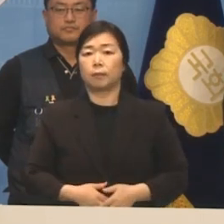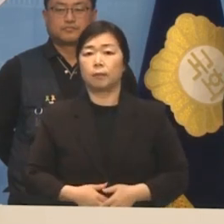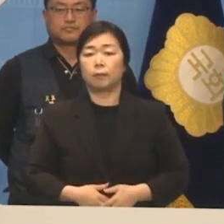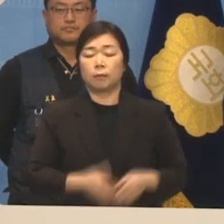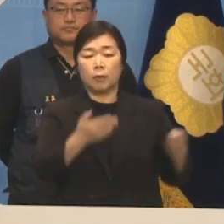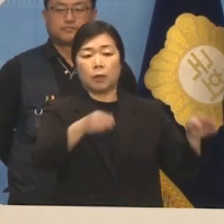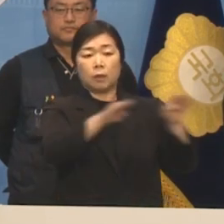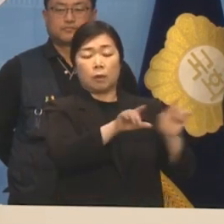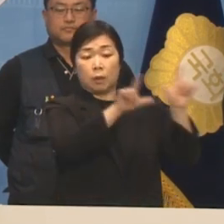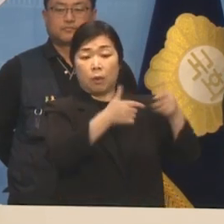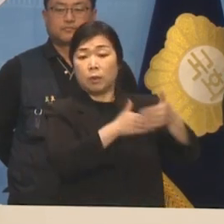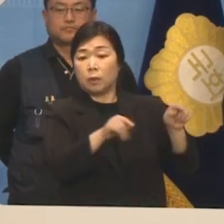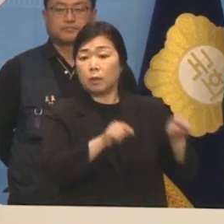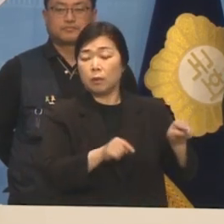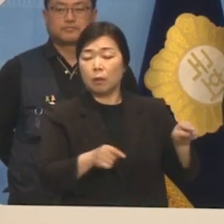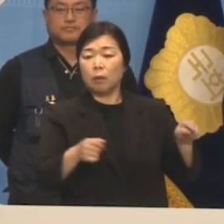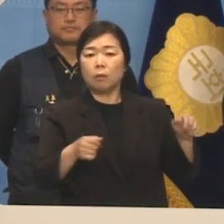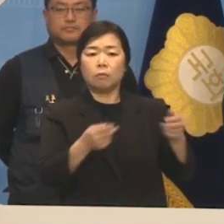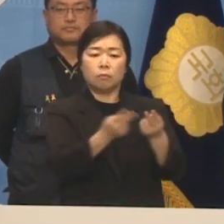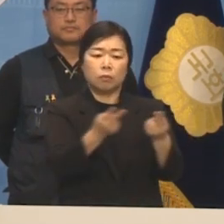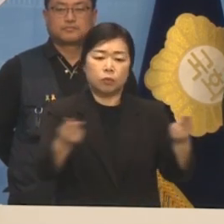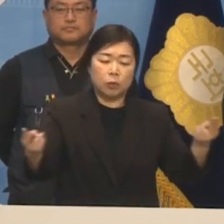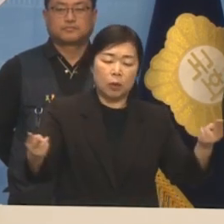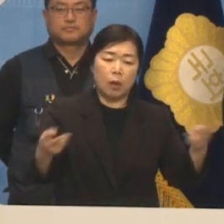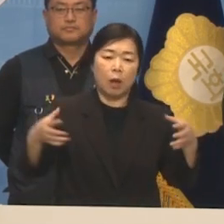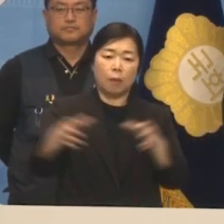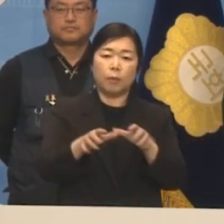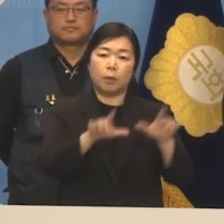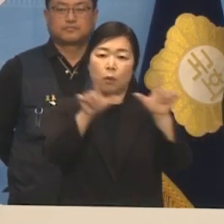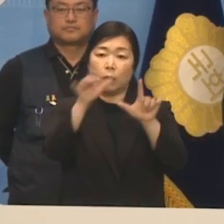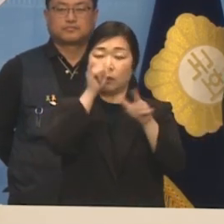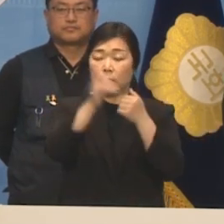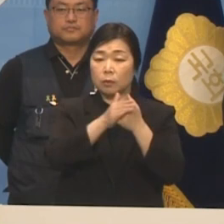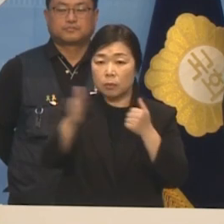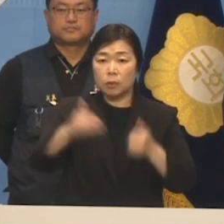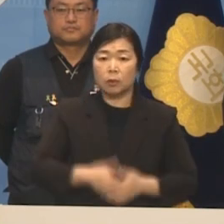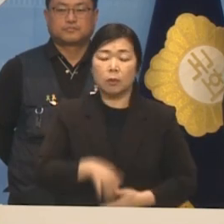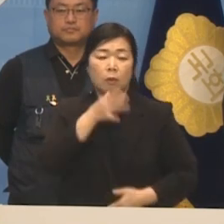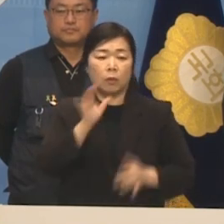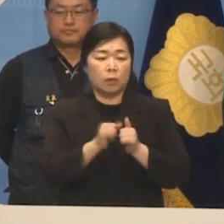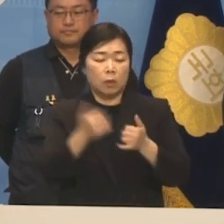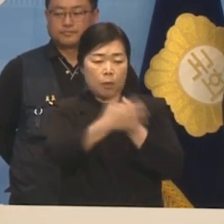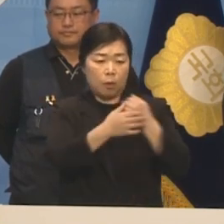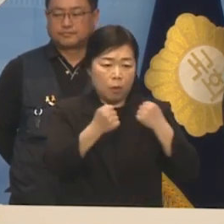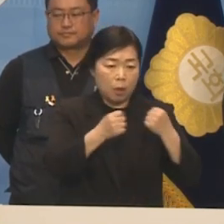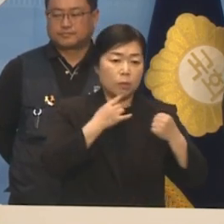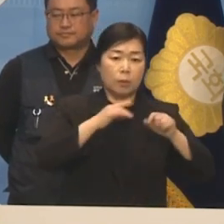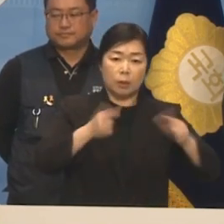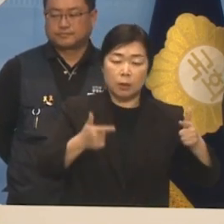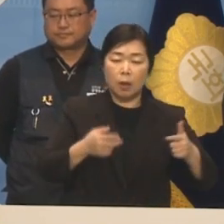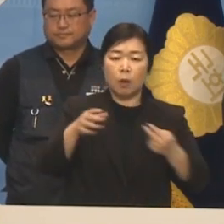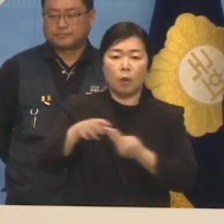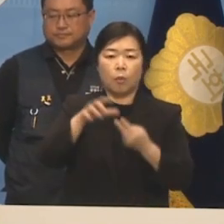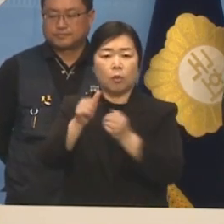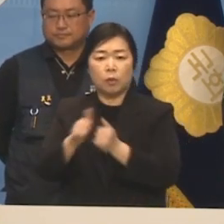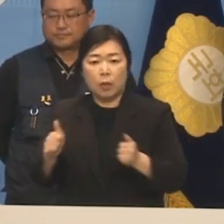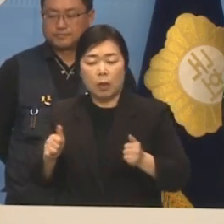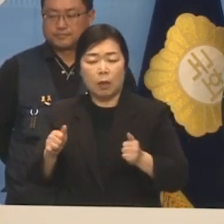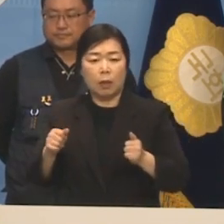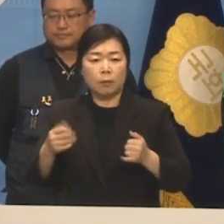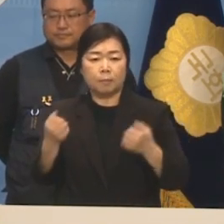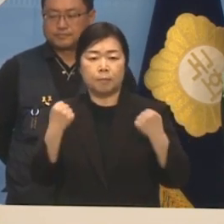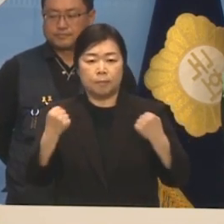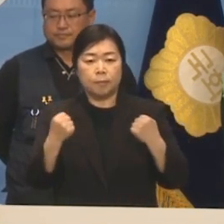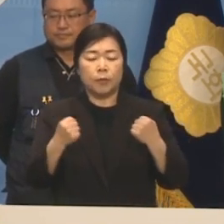시설의 생활실에는 여러 명의 어르신들이 같이 생활하시기 때문에 어르신들의 건강뿐 아니라 요양보호사들의 사기